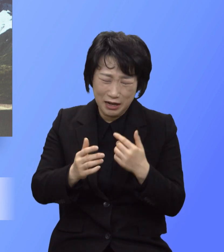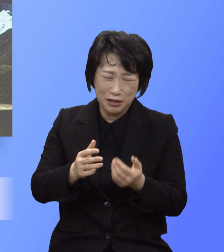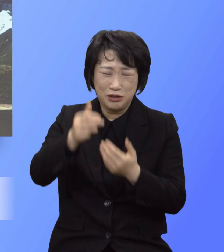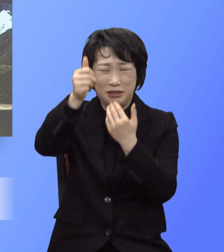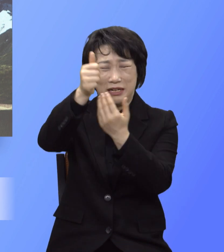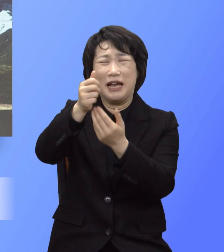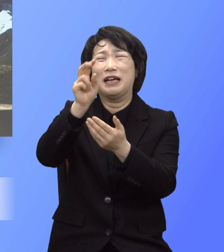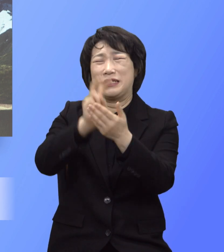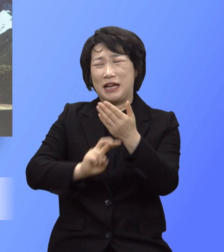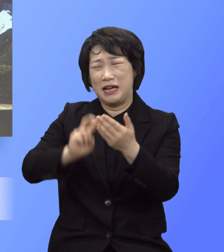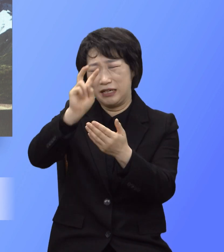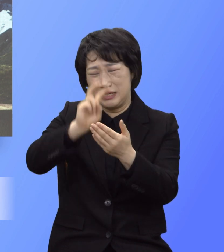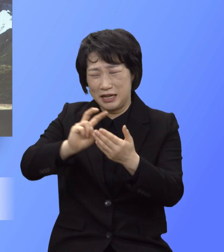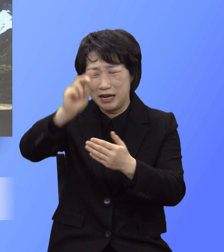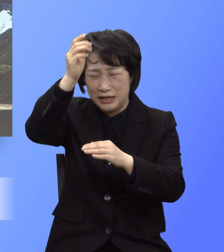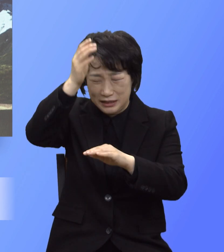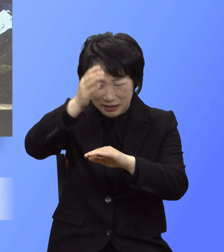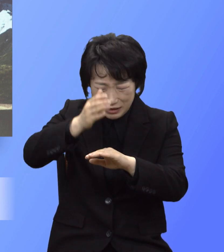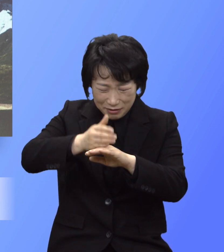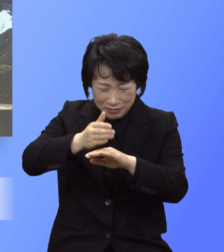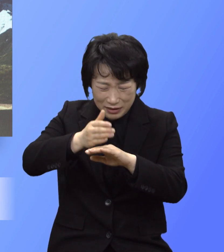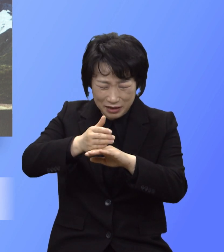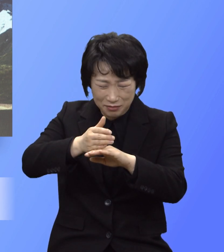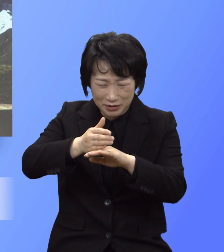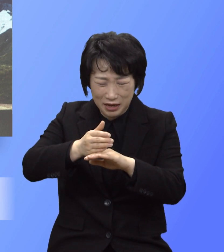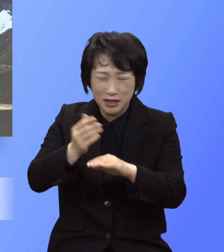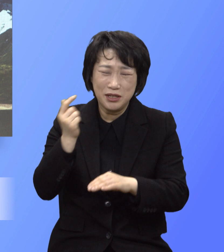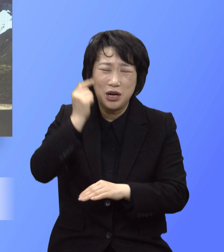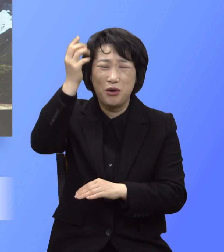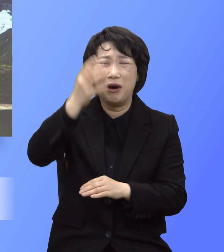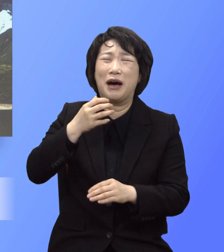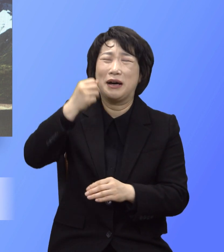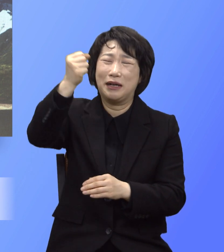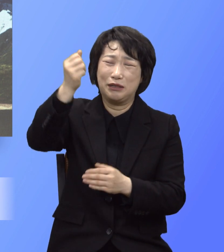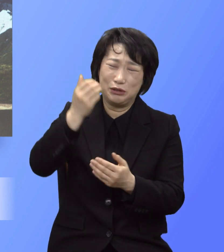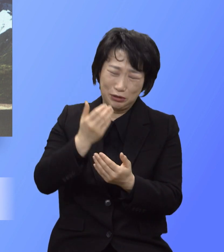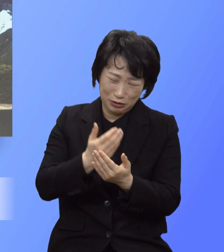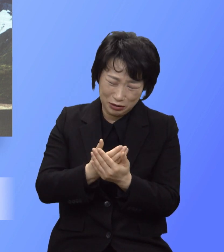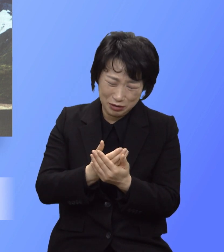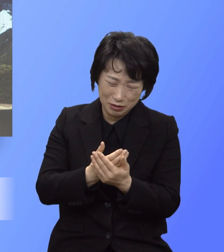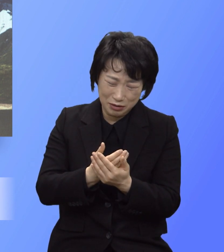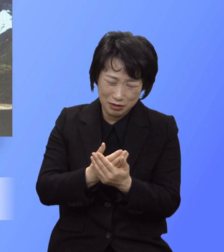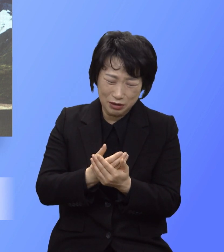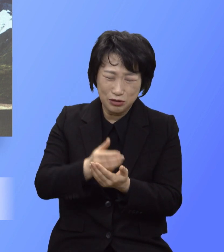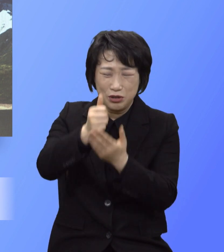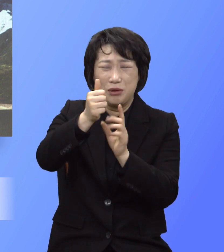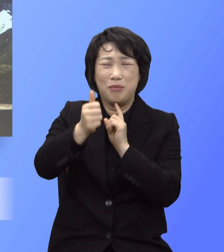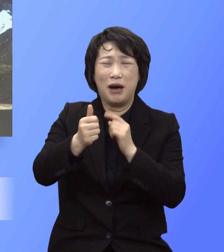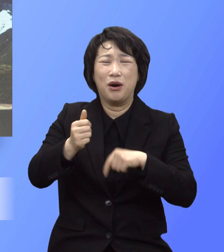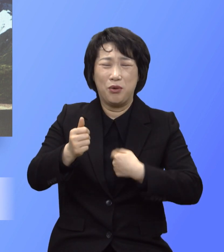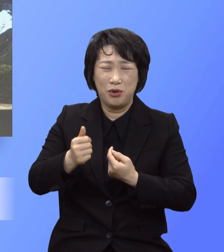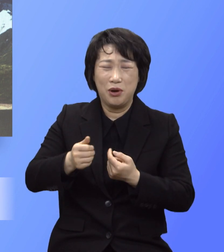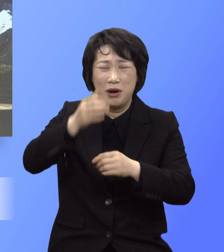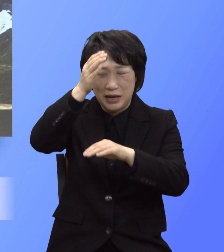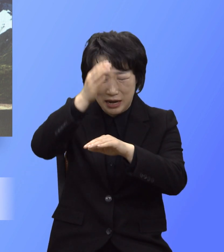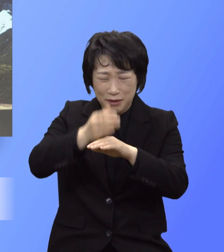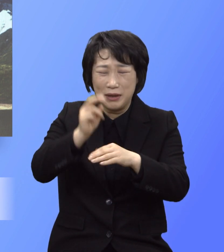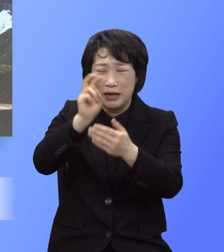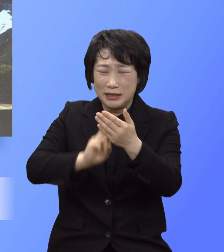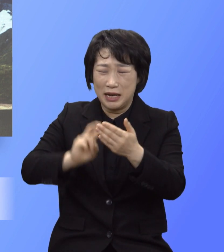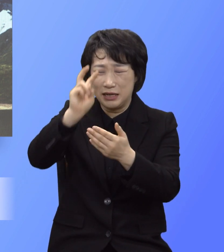찬양합니다. 감사합니다. 영광 돌립니다. 저만 홀로